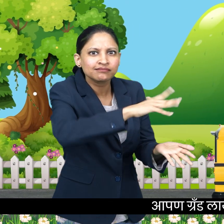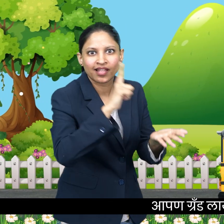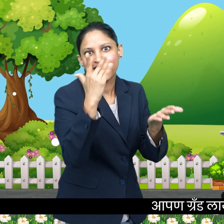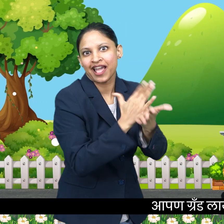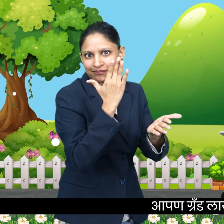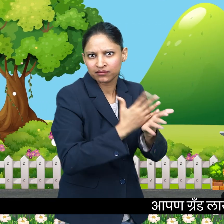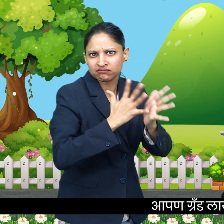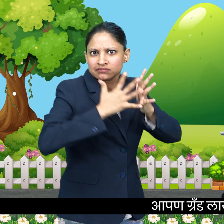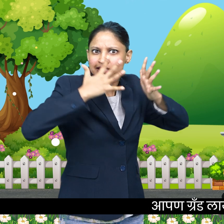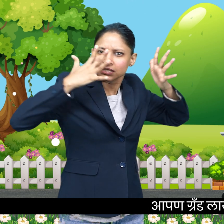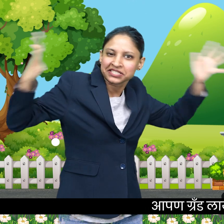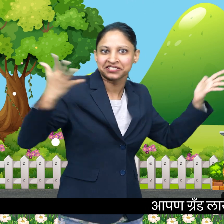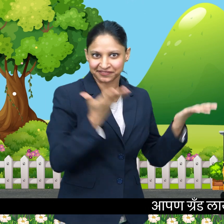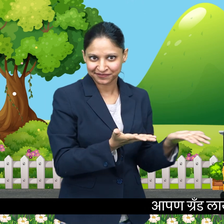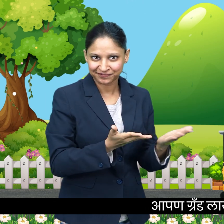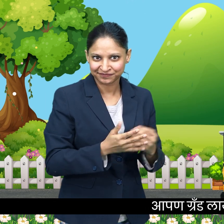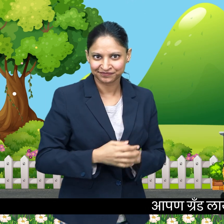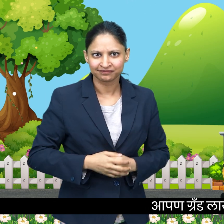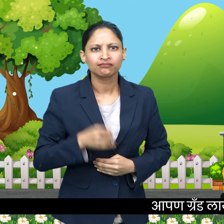लायब्ररीत पोहोचलो आहोत.